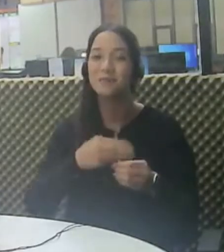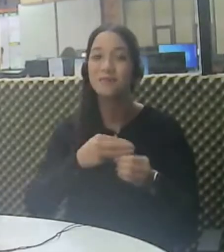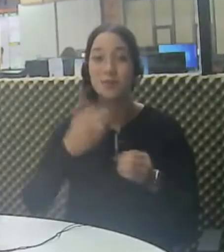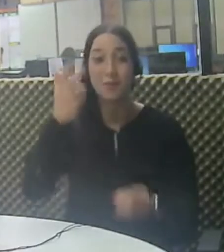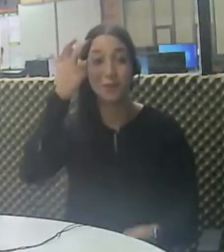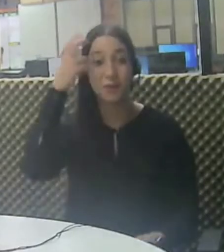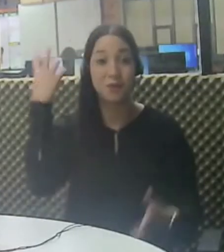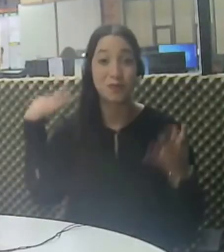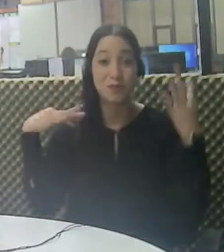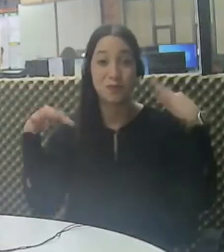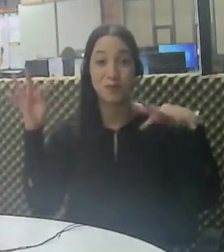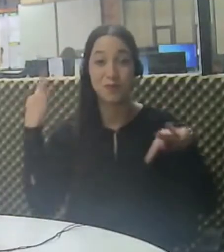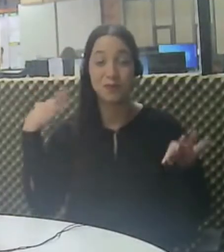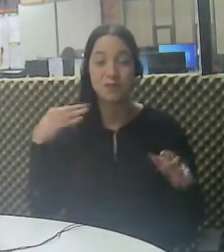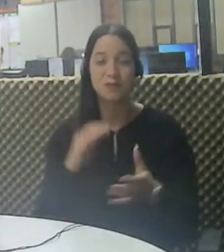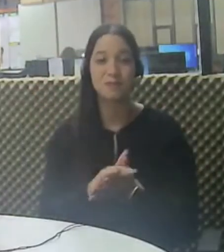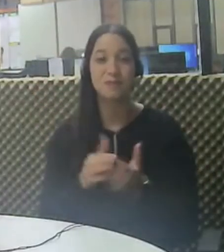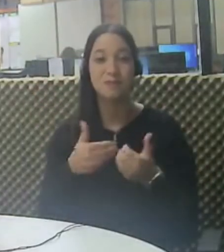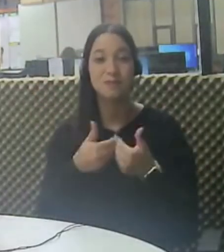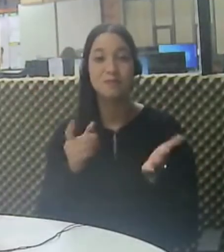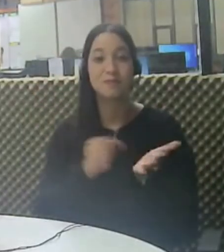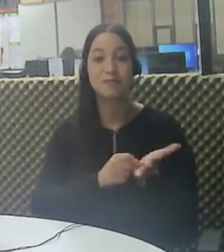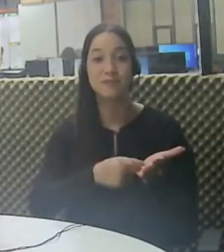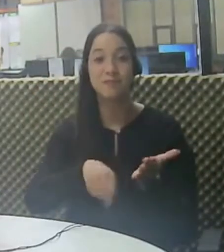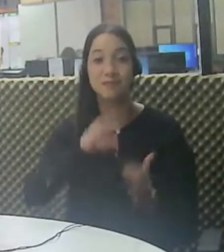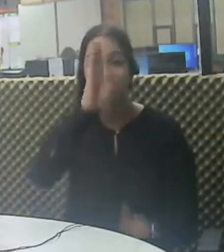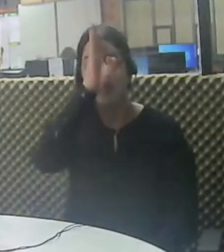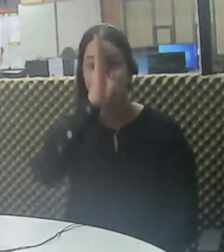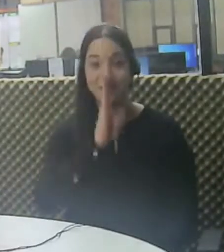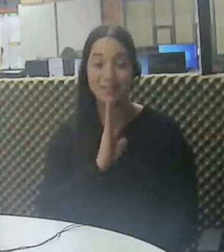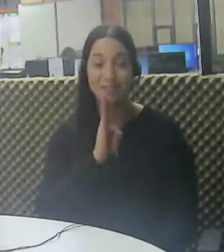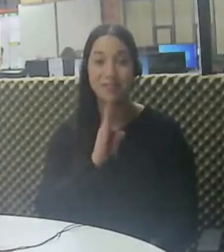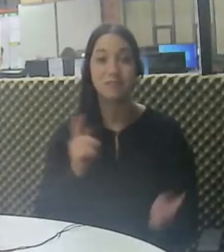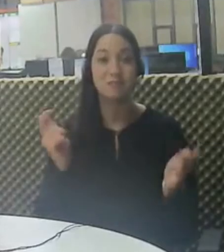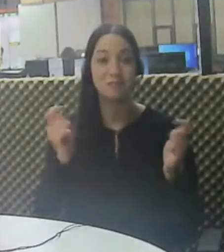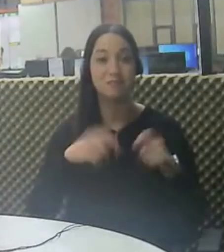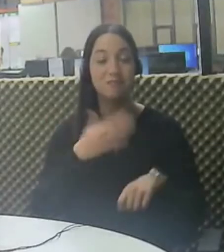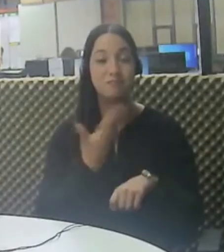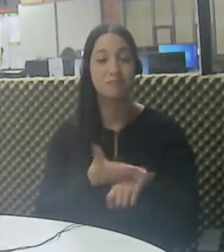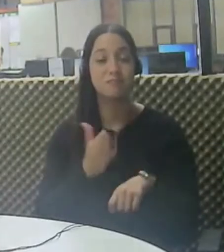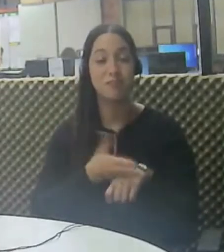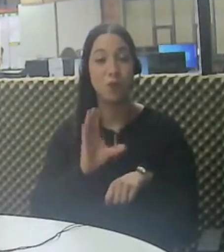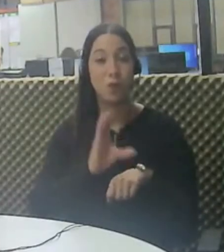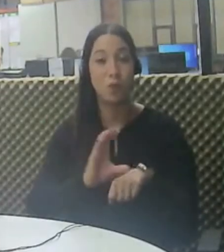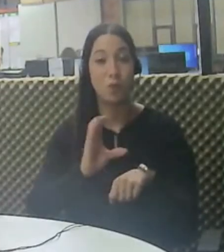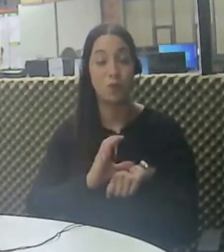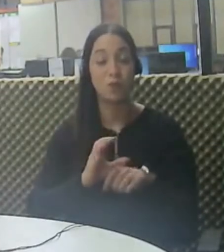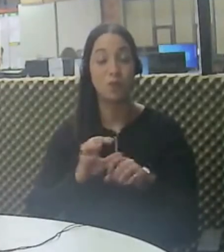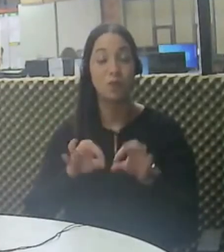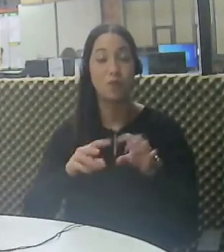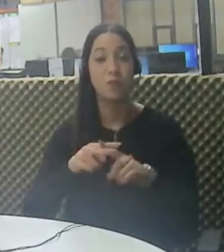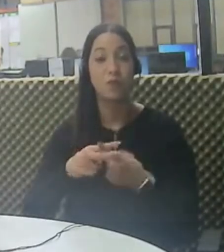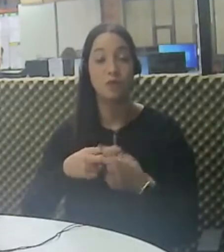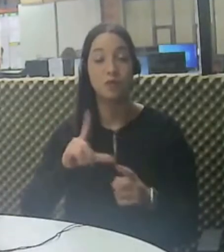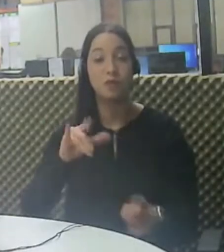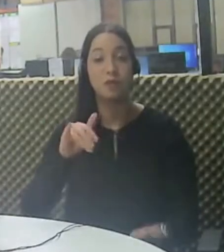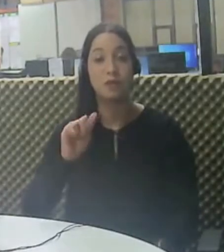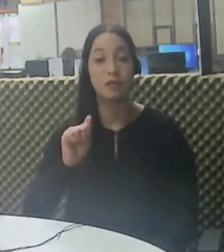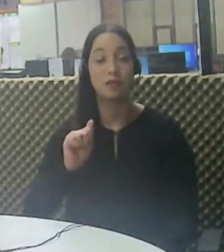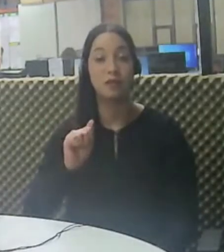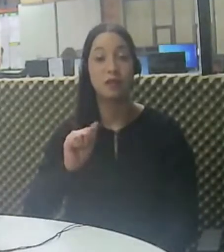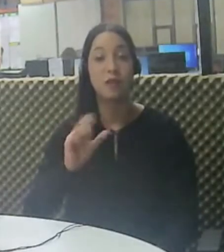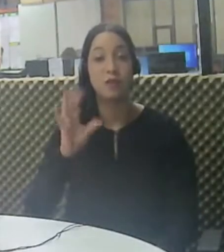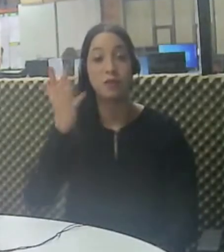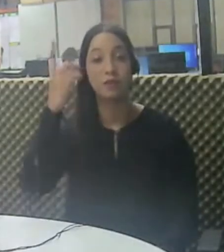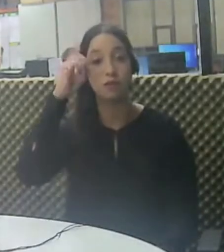de Cultura e Turismo. São abertas as inscrições gratuitas para a capacitação. A oficina é ministrada por Lia Bueno e ocorrerá nos